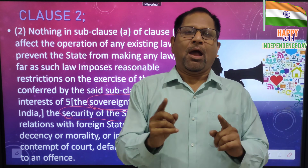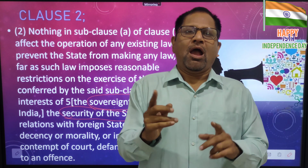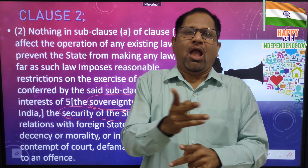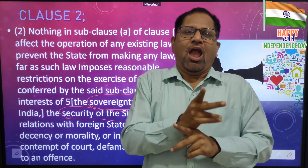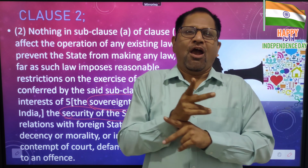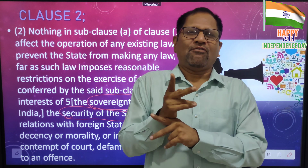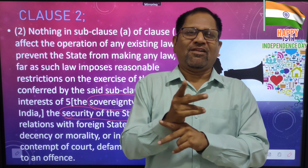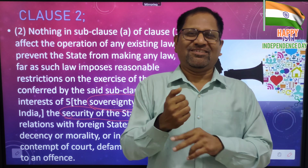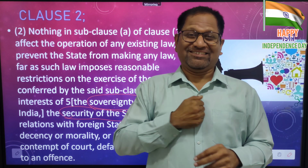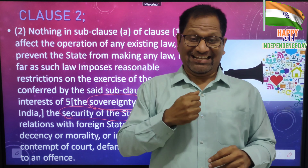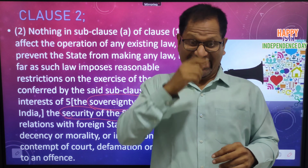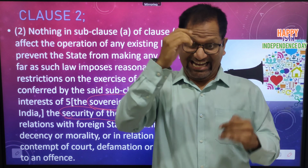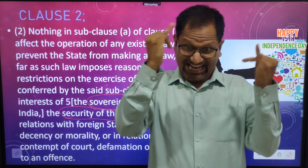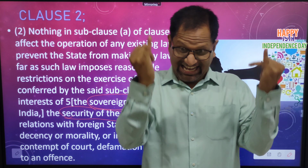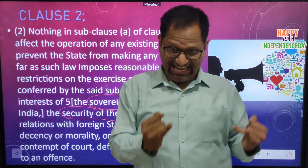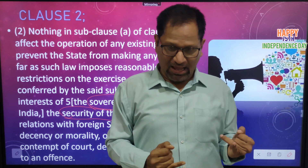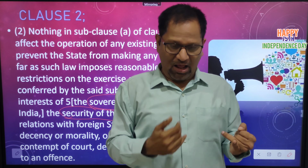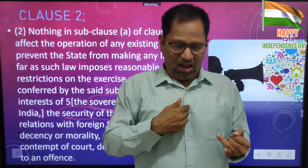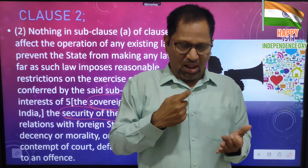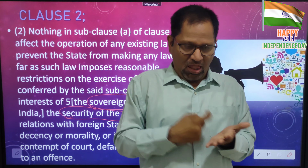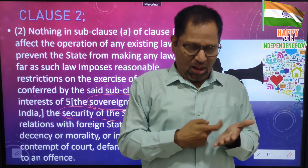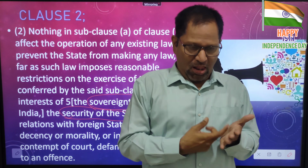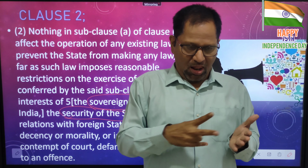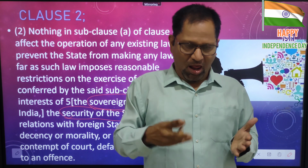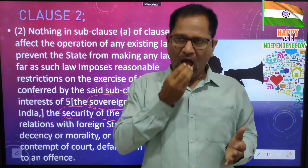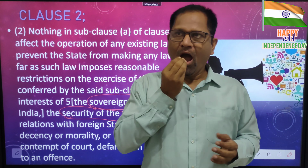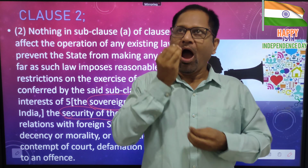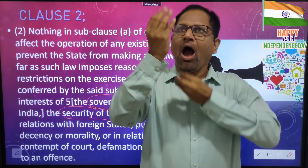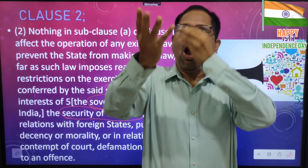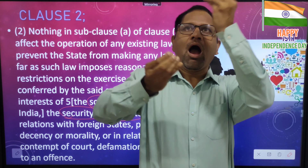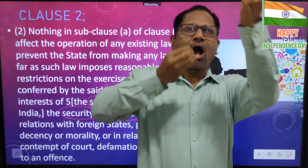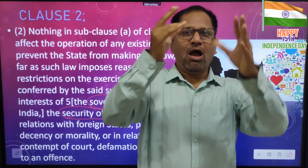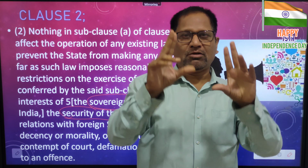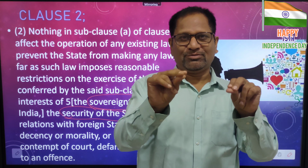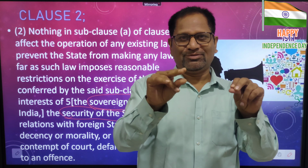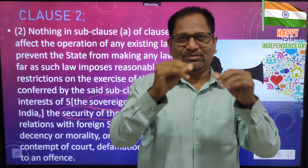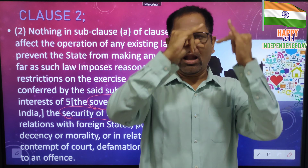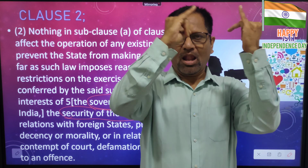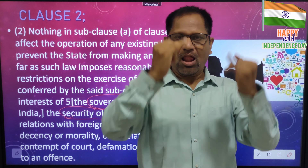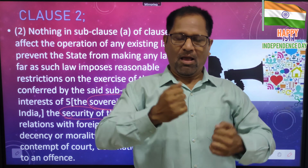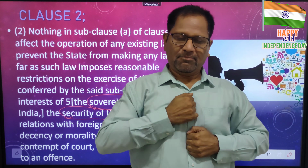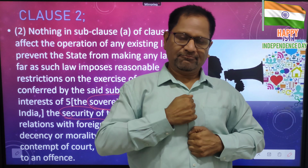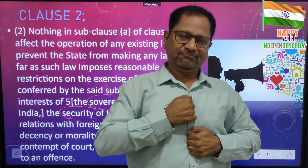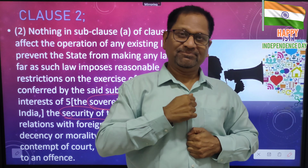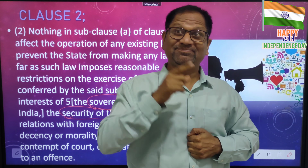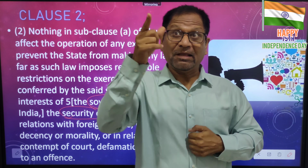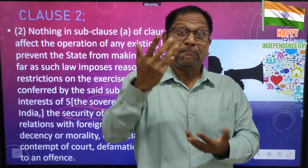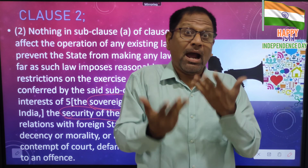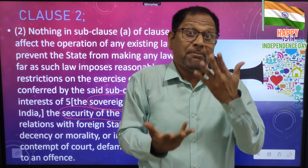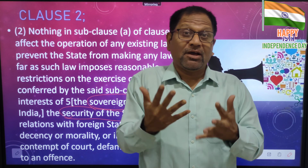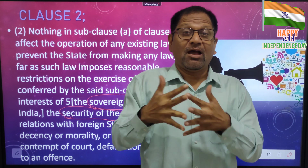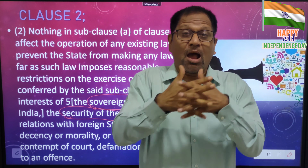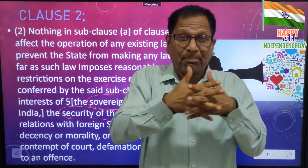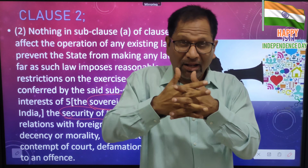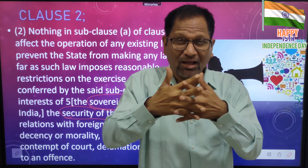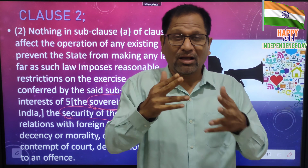हमें सिक्योरिटी देखनी होगी कि कौन सी बात में हमारी सिक्योरिटी प्रभावित होती है तो वो हम शेयर नहीं